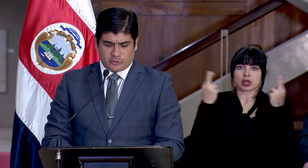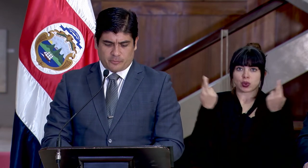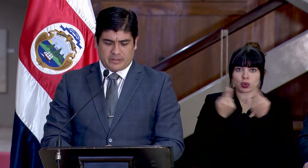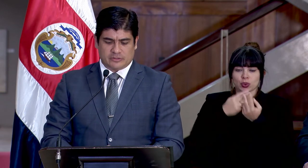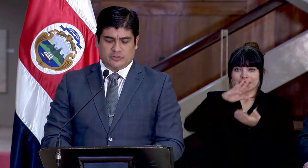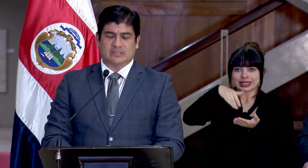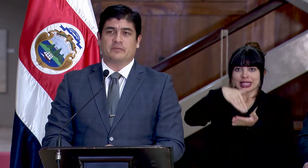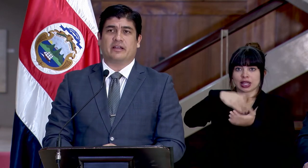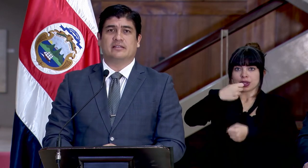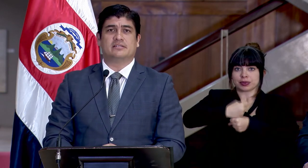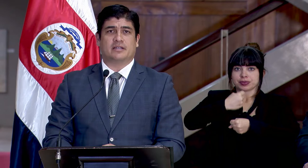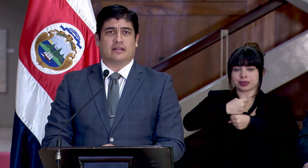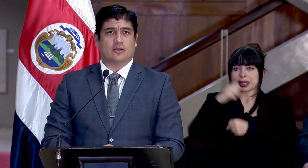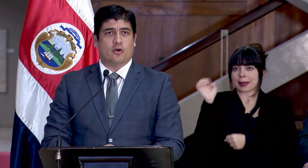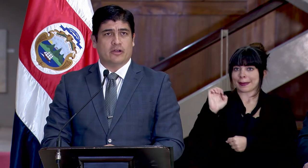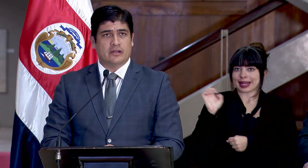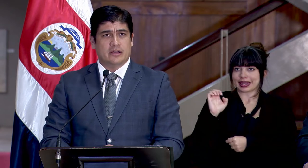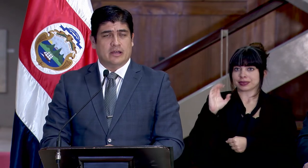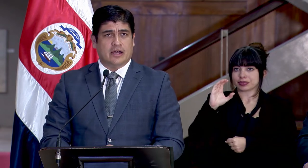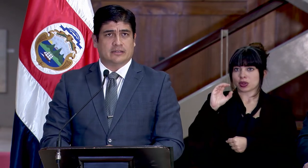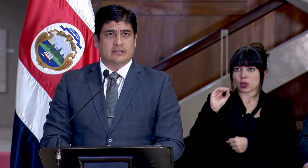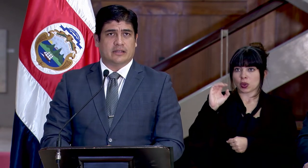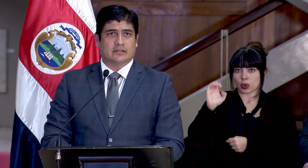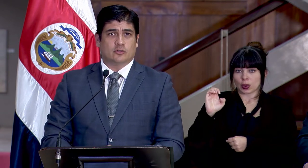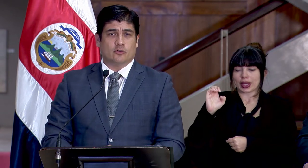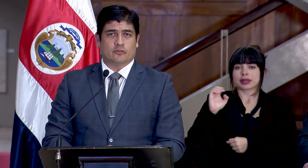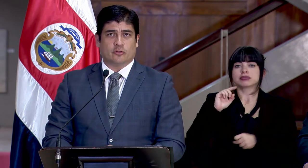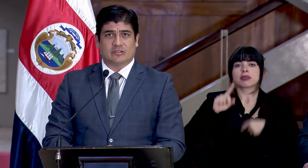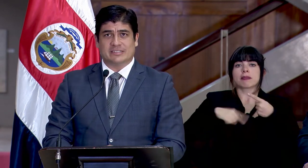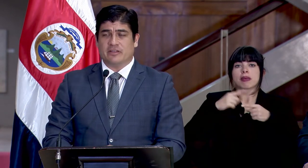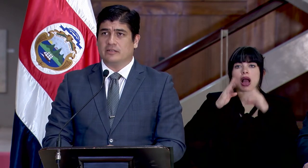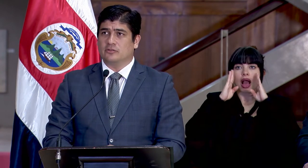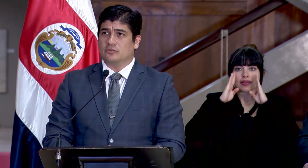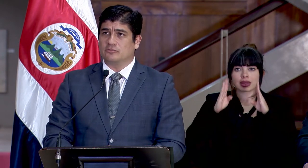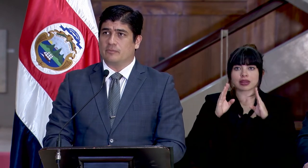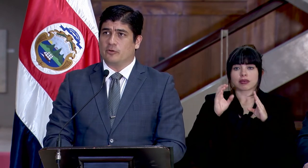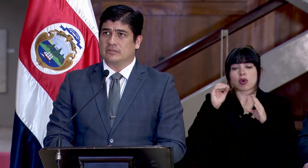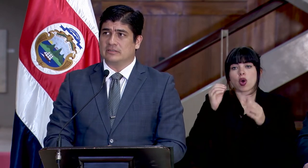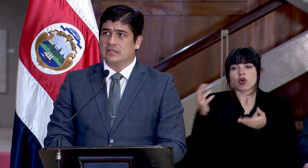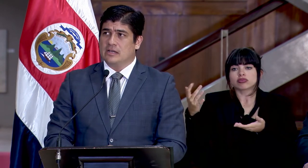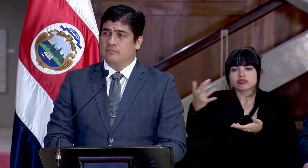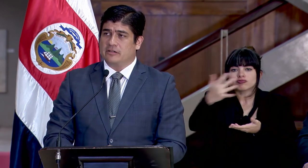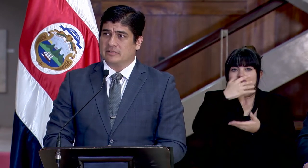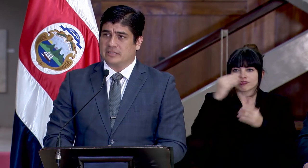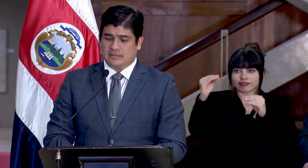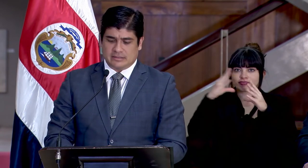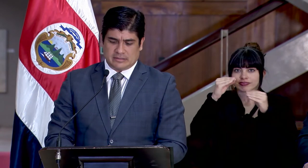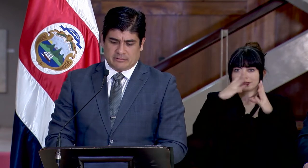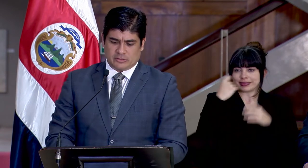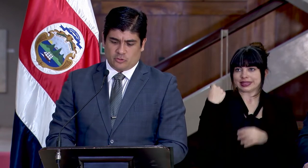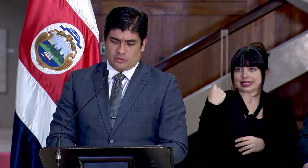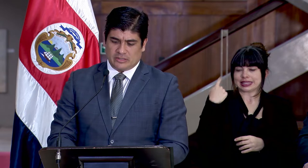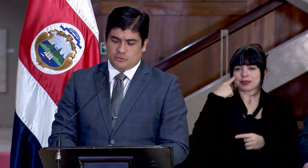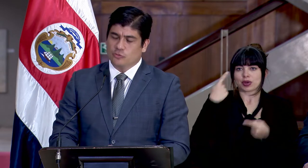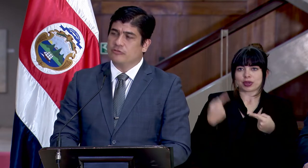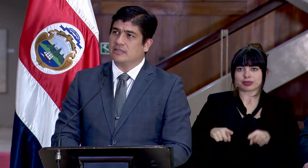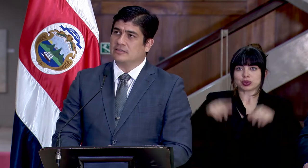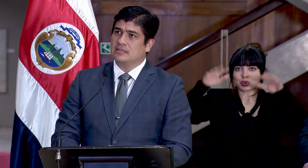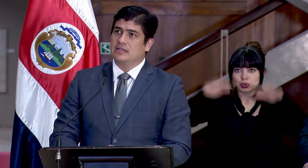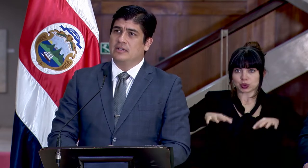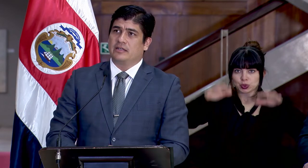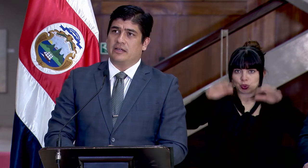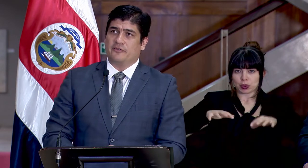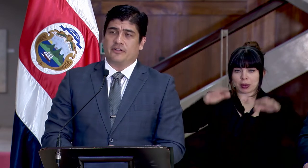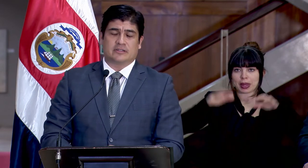del Centro de Operaciones de Emergencia del COE, atendiendo o recibiendo los reportes más recientes en relación con las